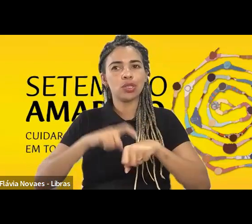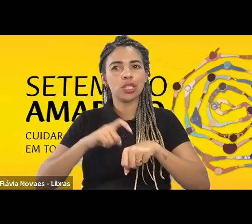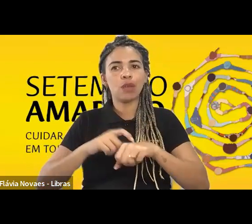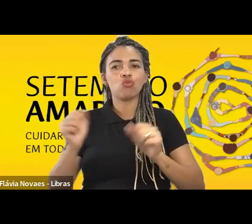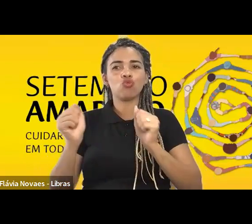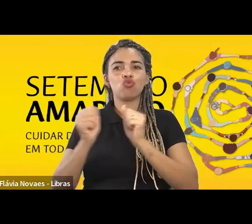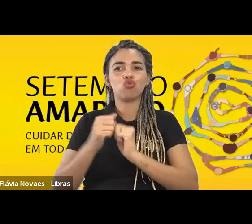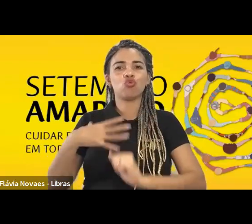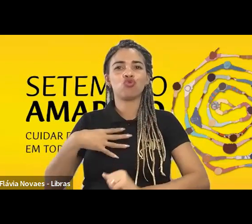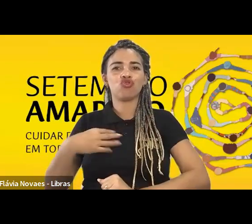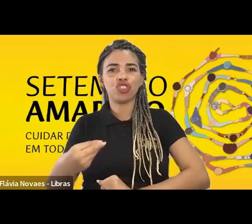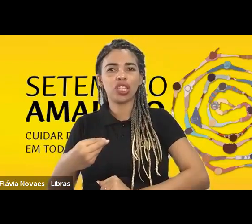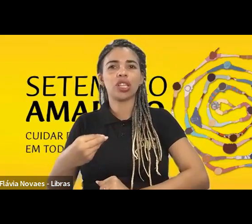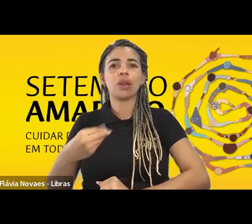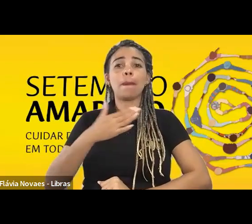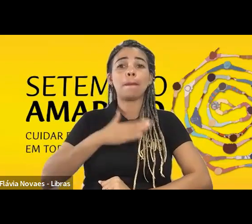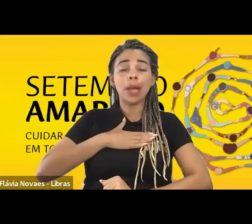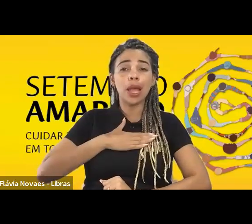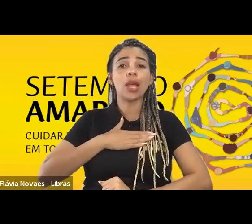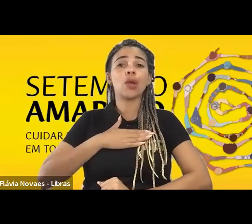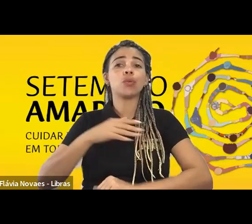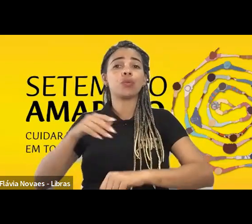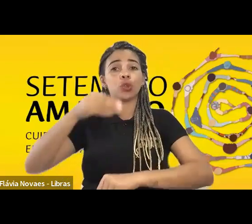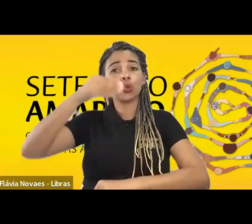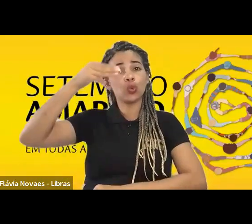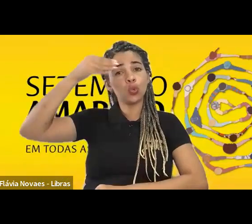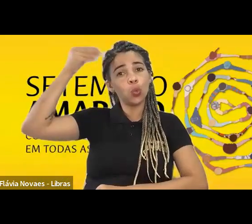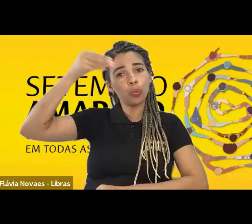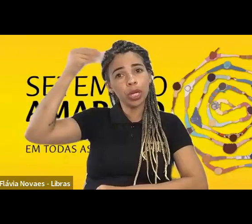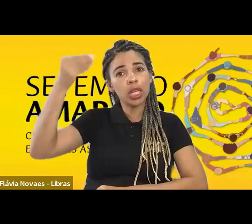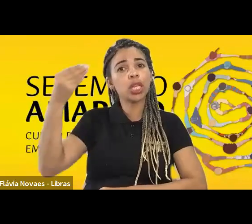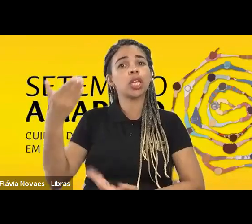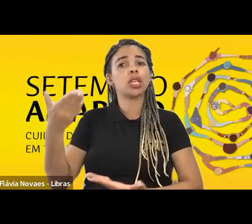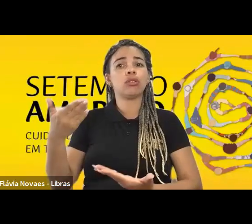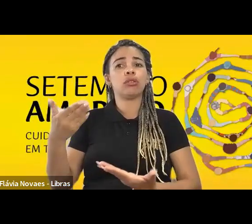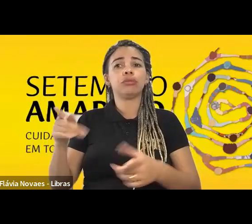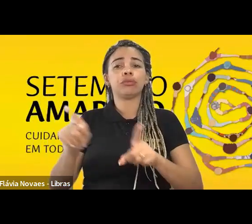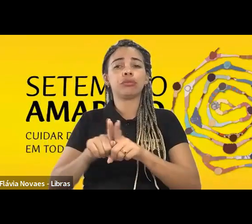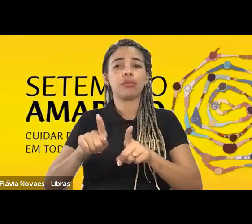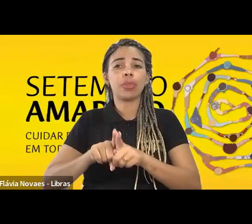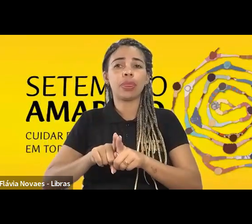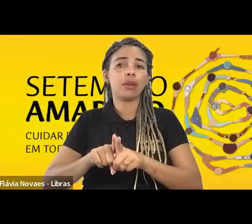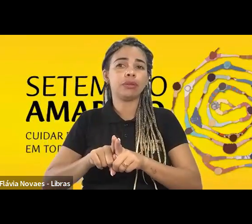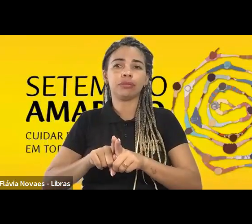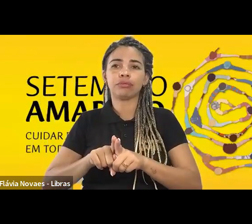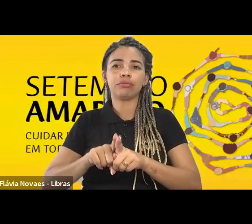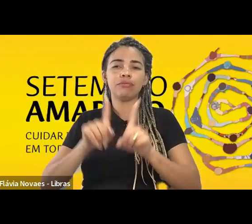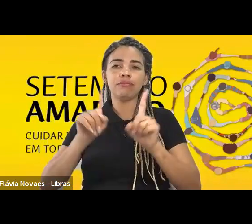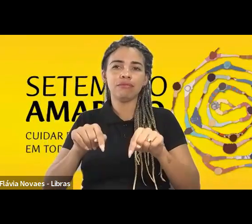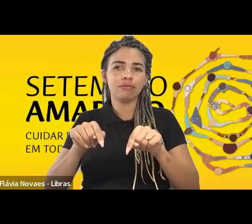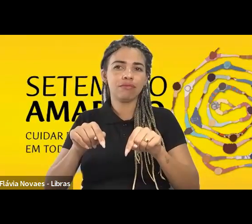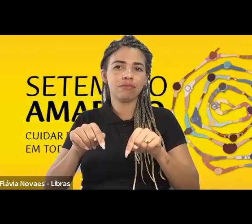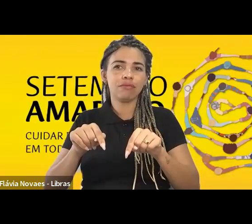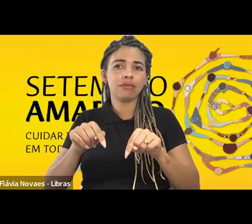meu enteado, né, com o meu sobrinho, com o meu afilhado, com o meu com o